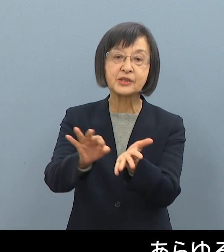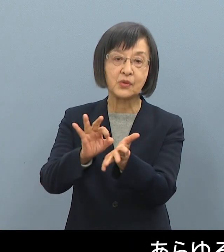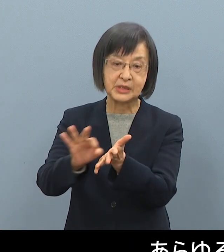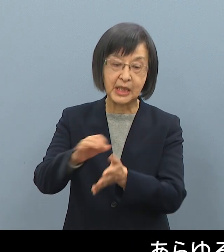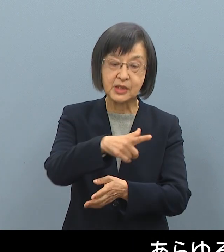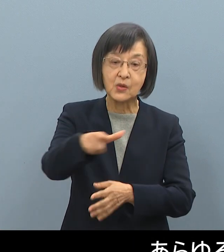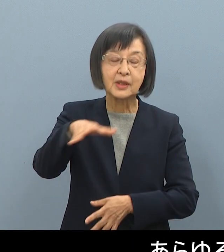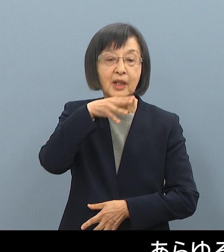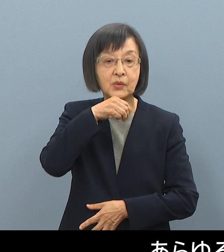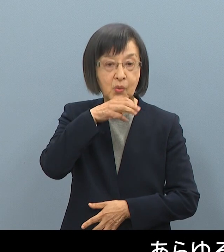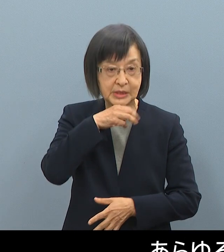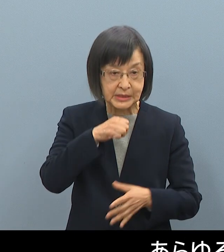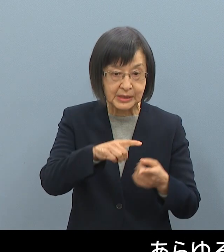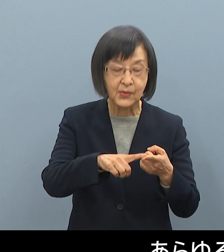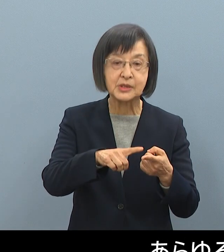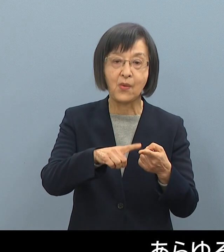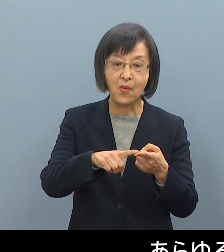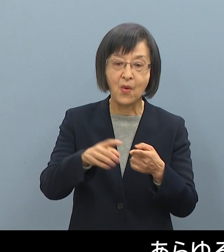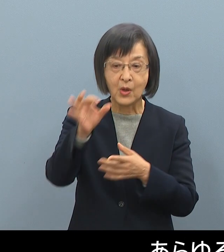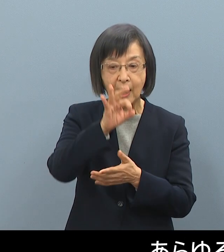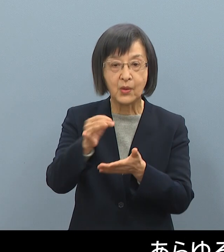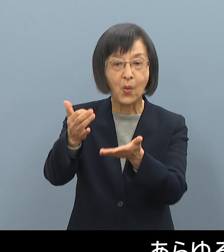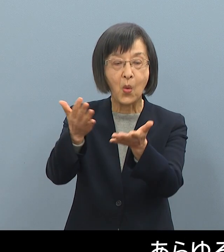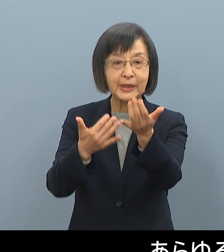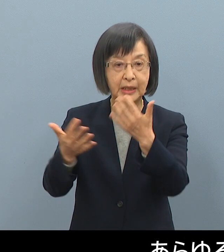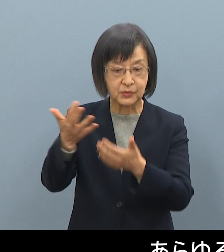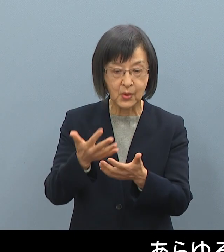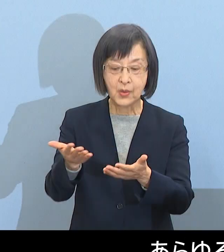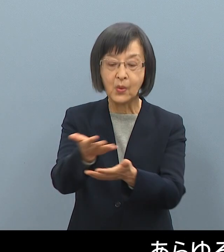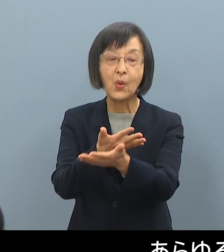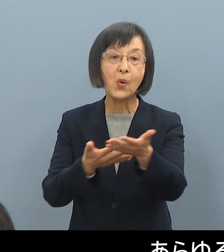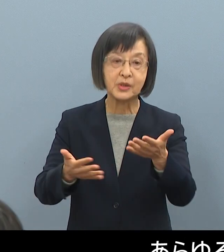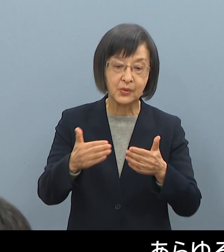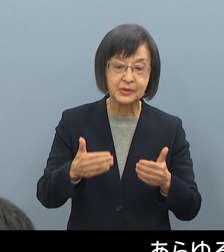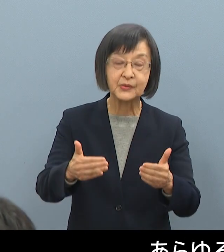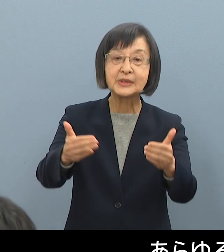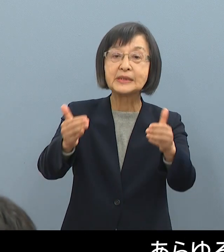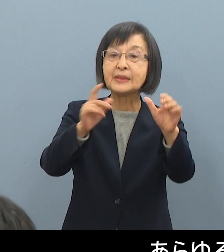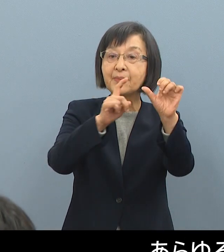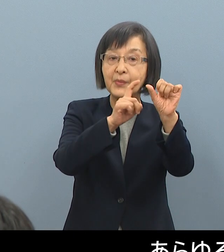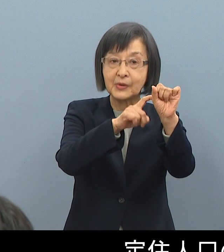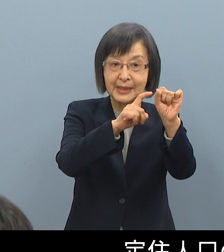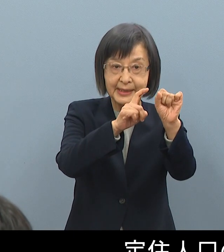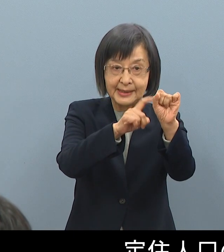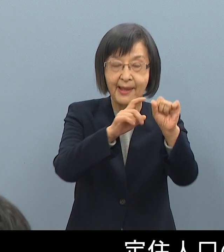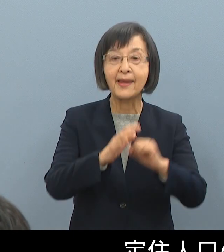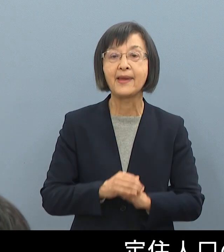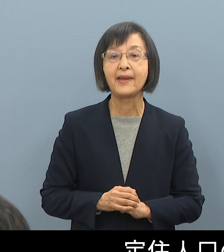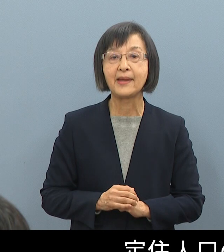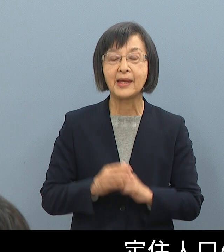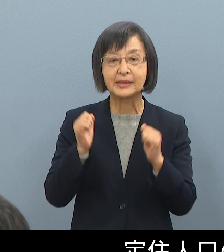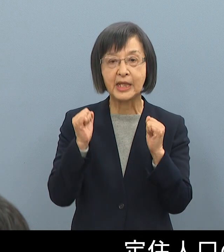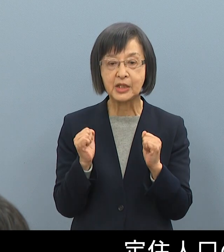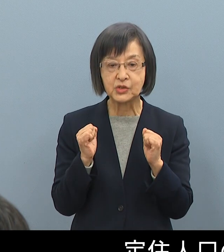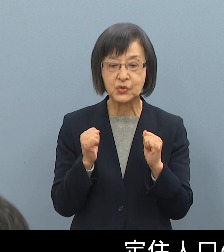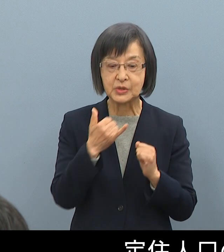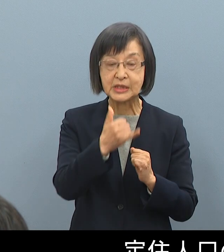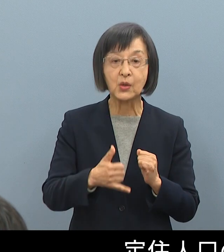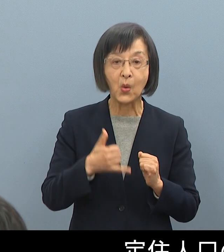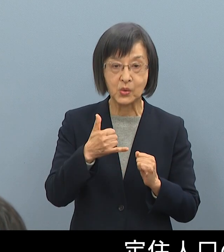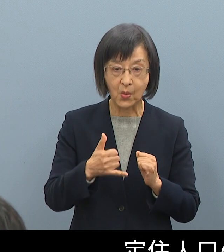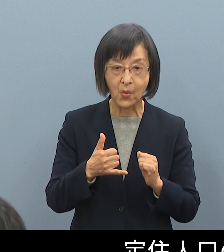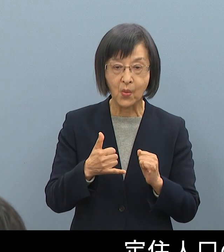る世代の市民や観光客の交流を促進することで、定住人口の増加